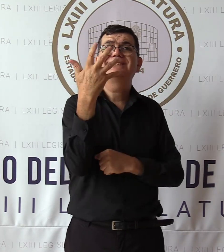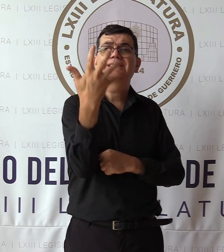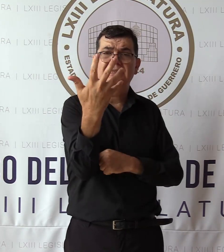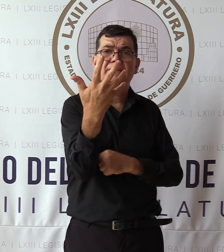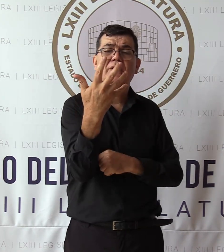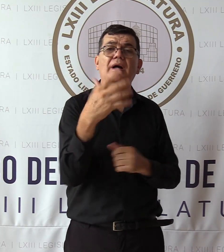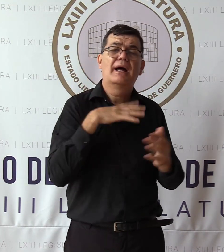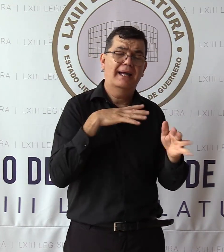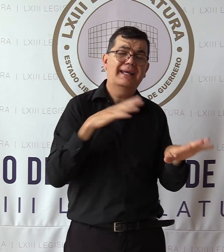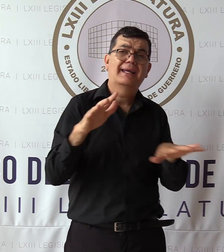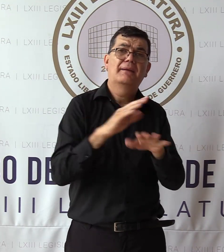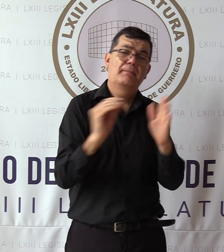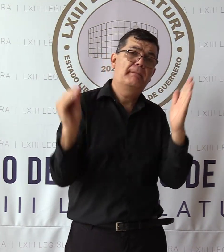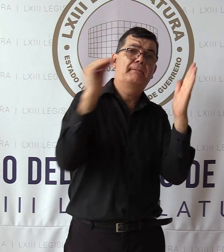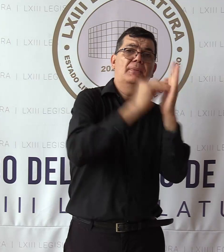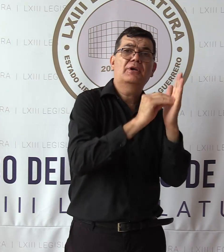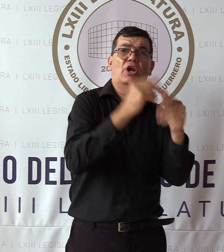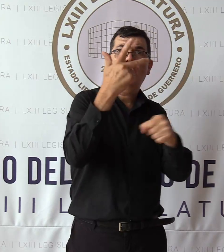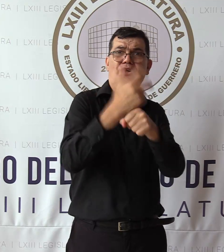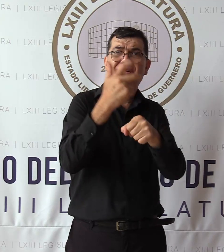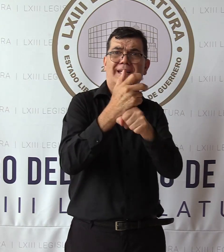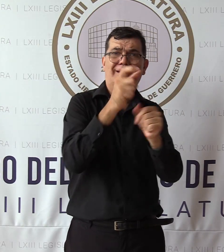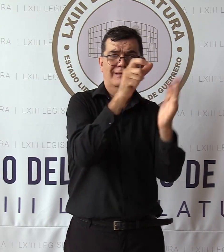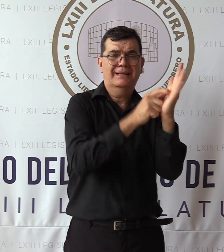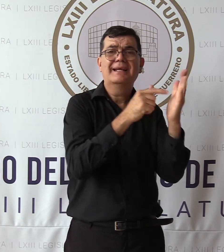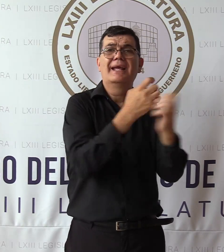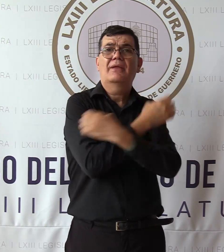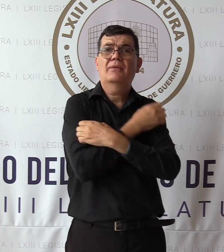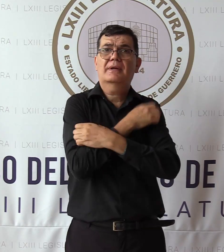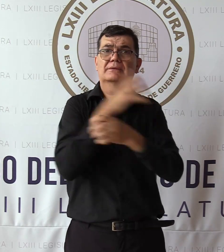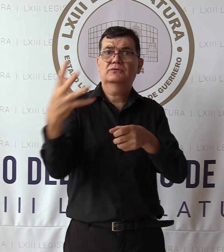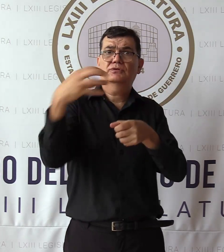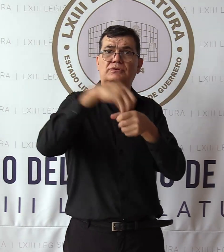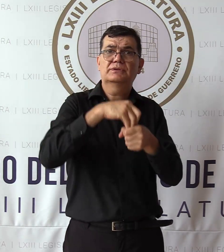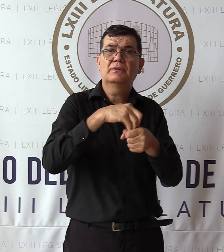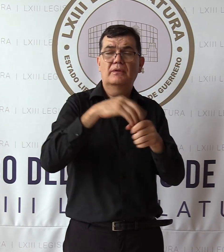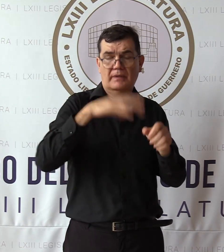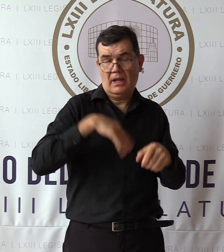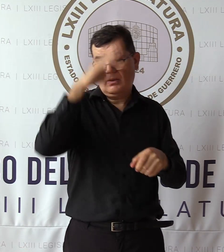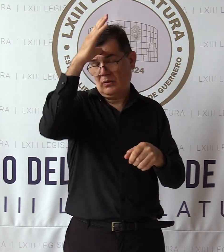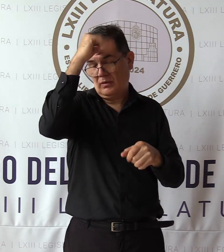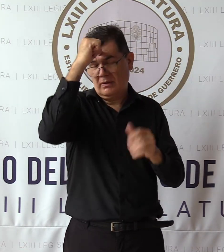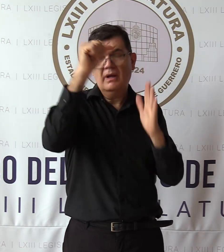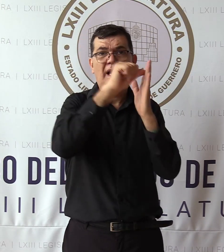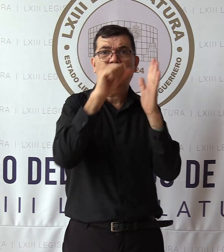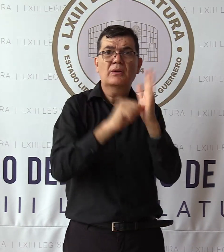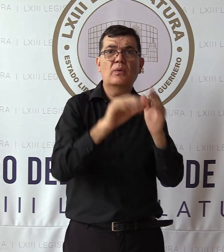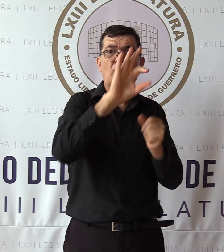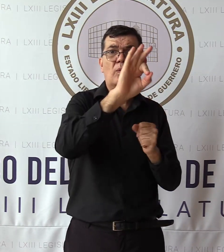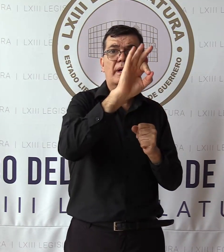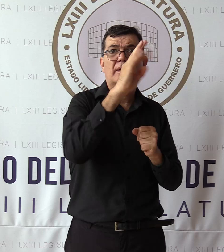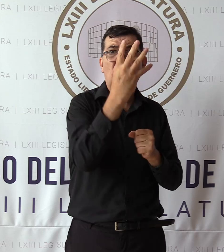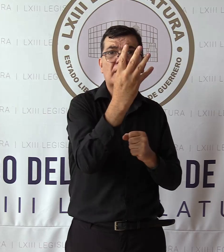el capítulo octavo denominado Educación Inclusiva, conformado por los artículos 44,